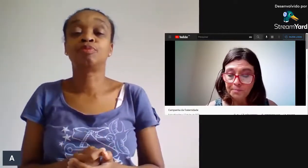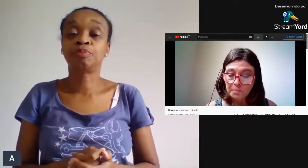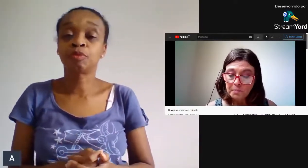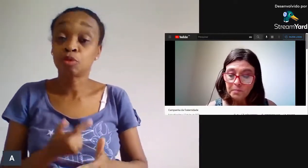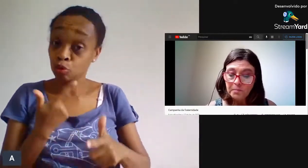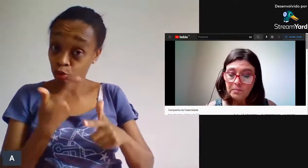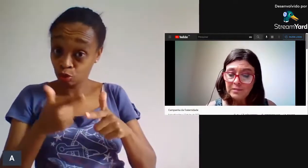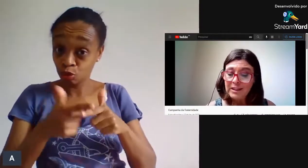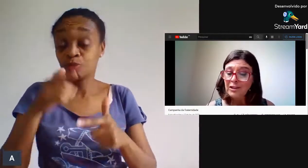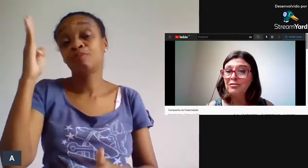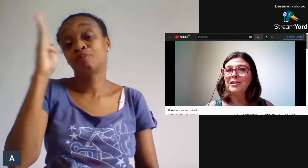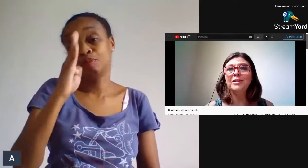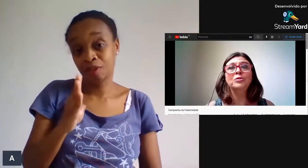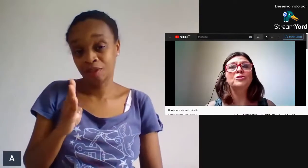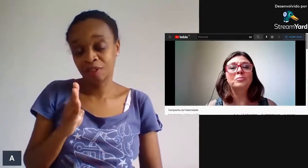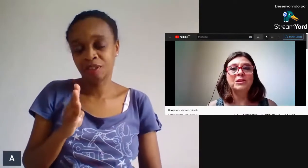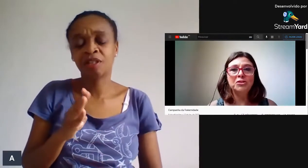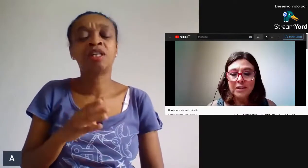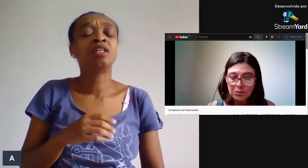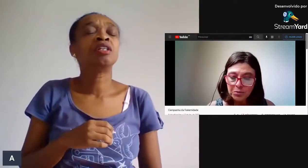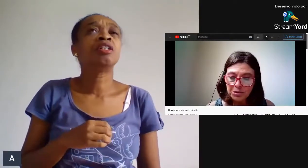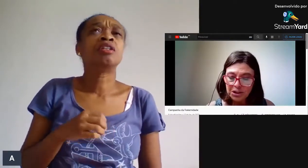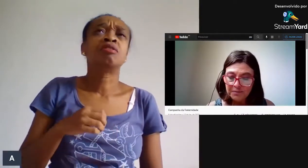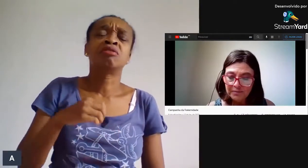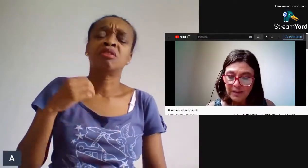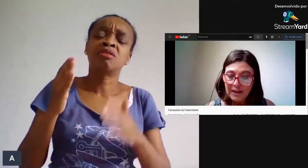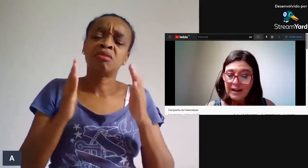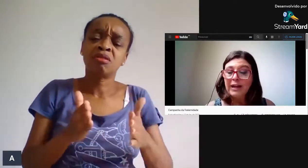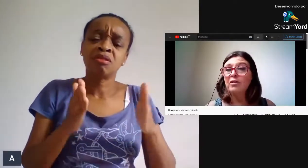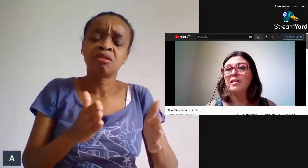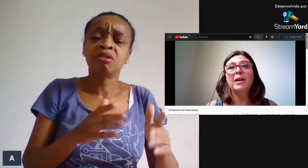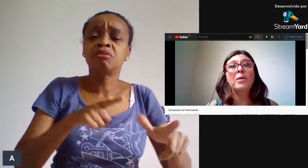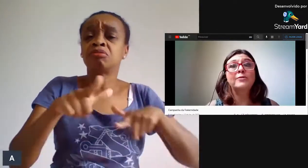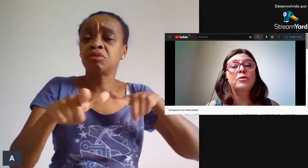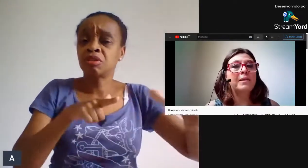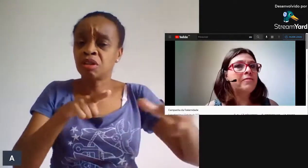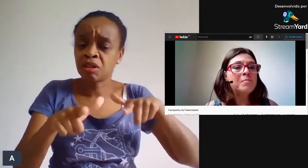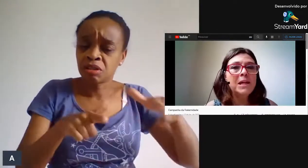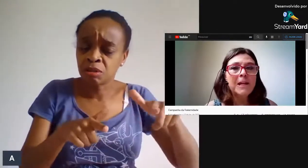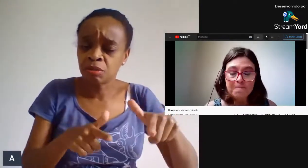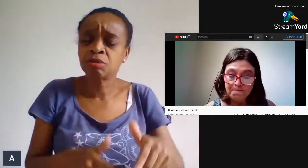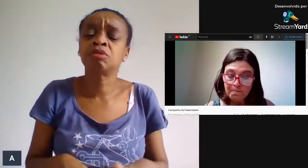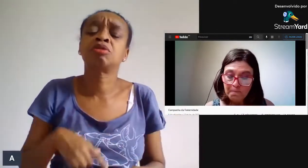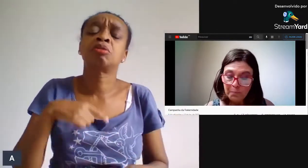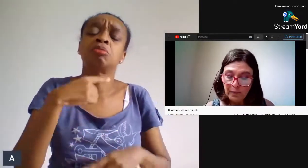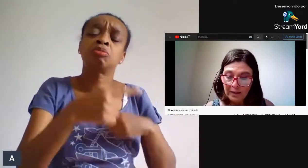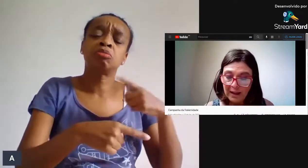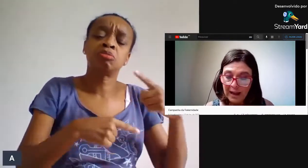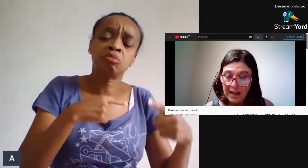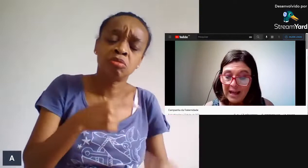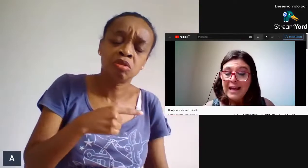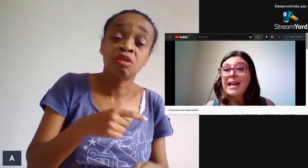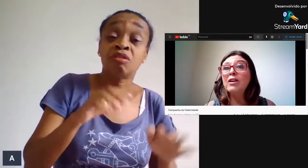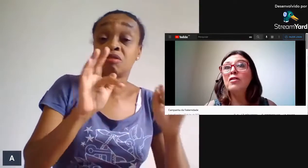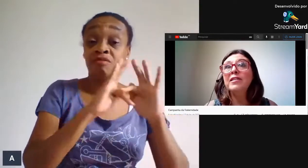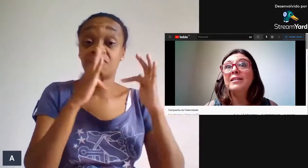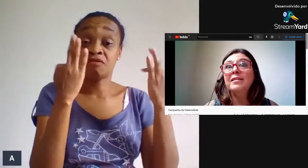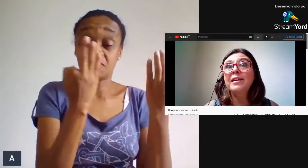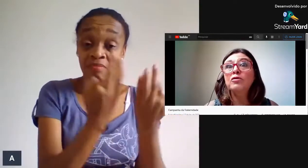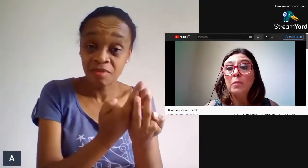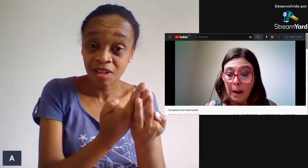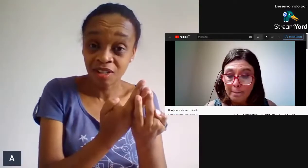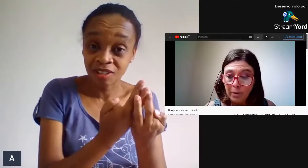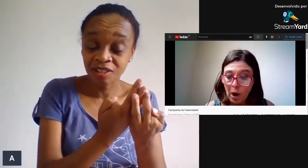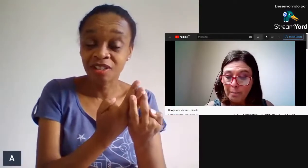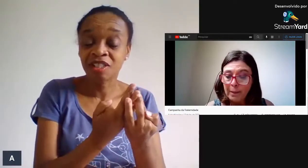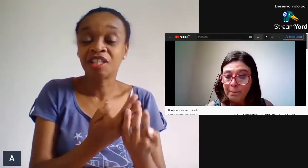trabalho, em 92 sobre a juventude, em 94 sobre a família, né? E em